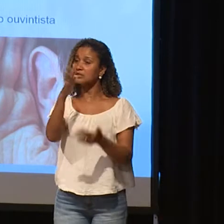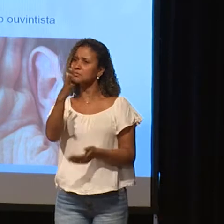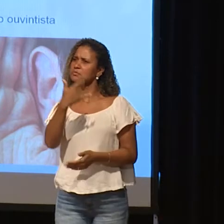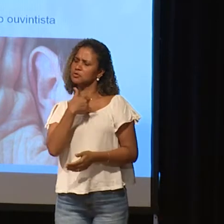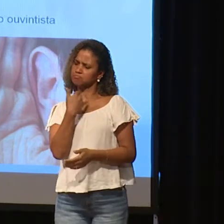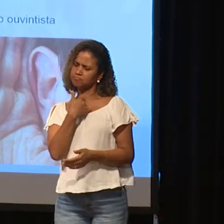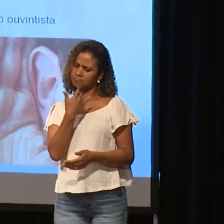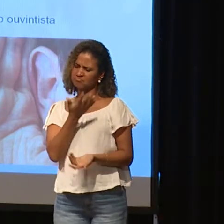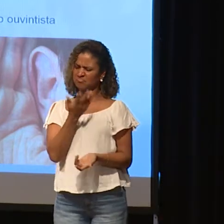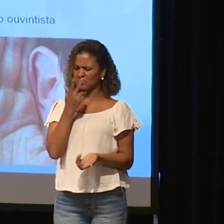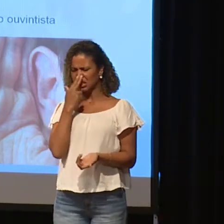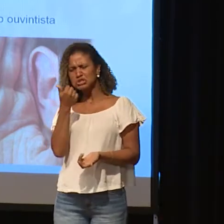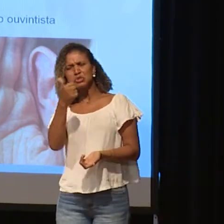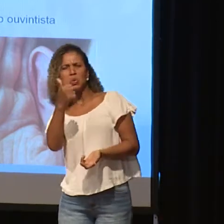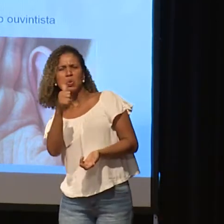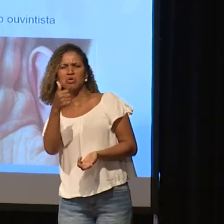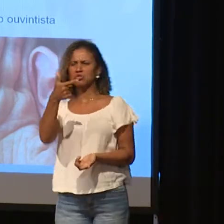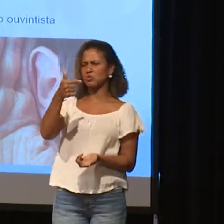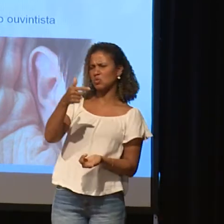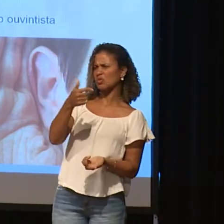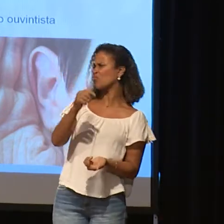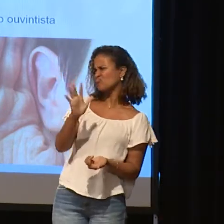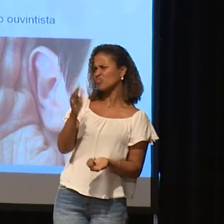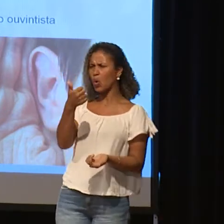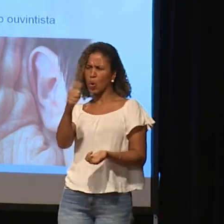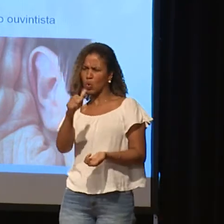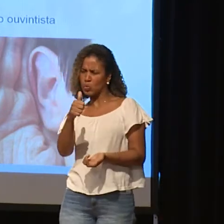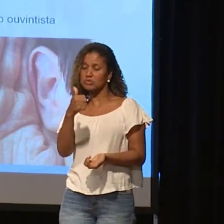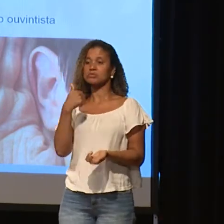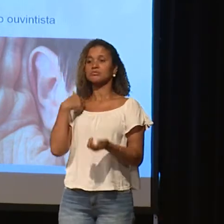tempo, né, por volta dos meus 11, 12 anos,